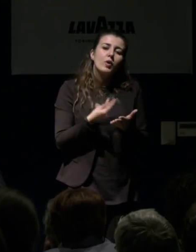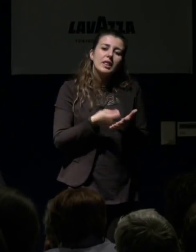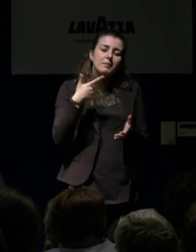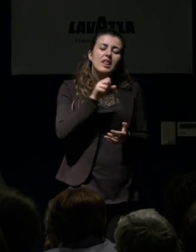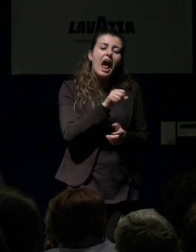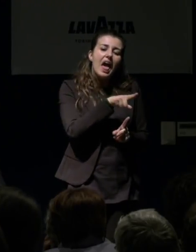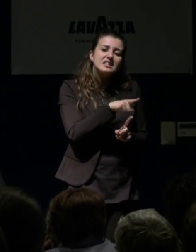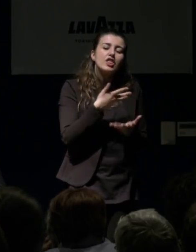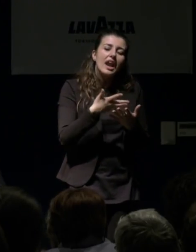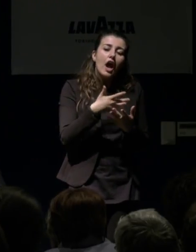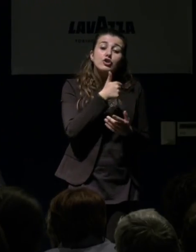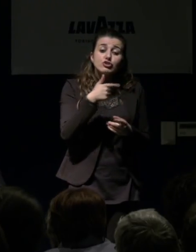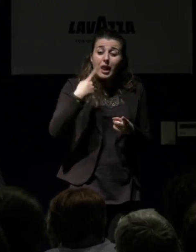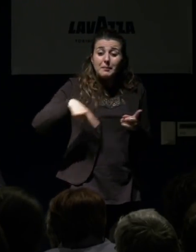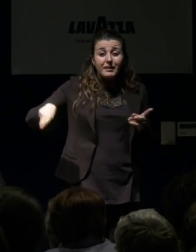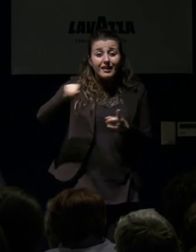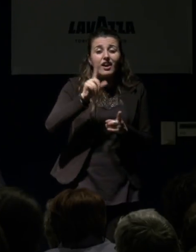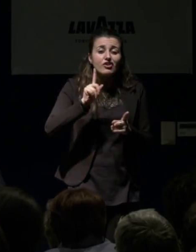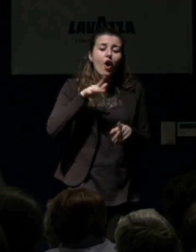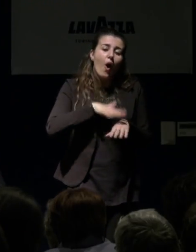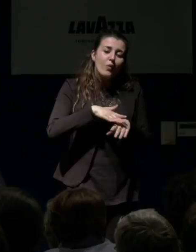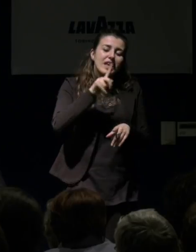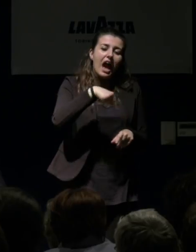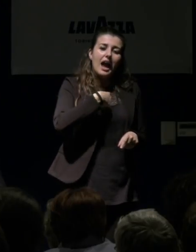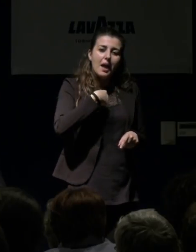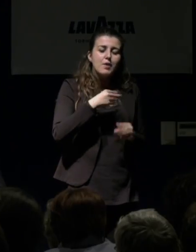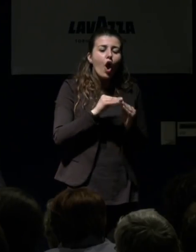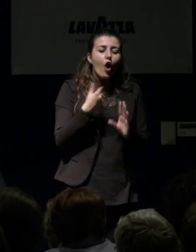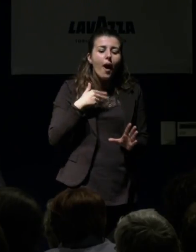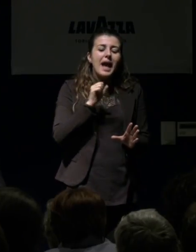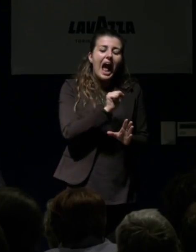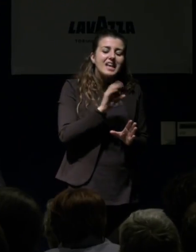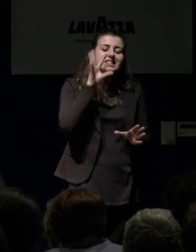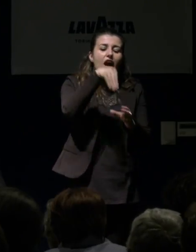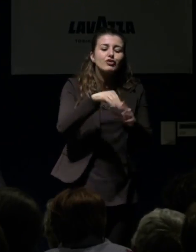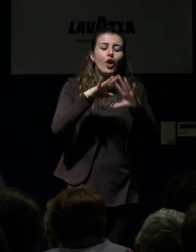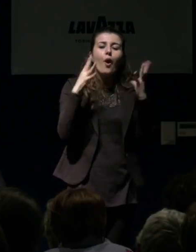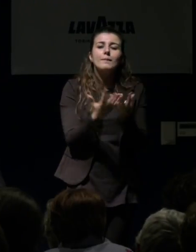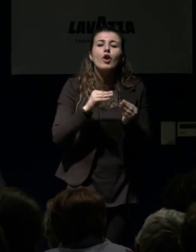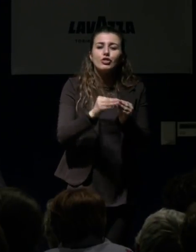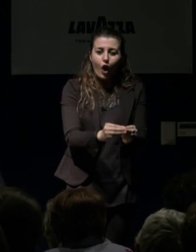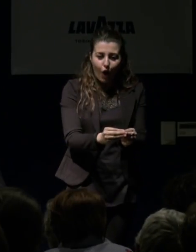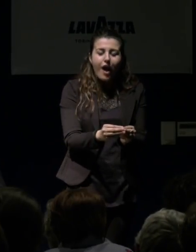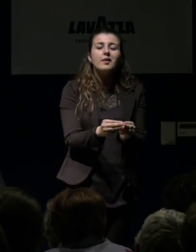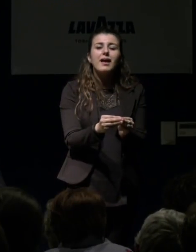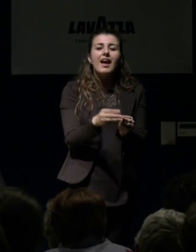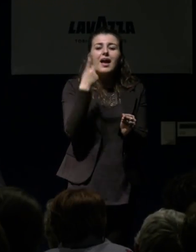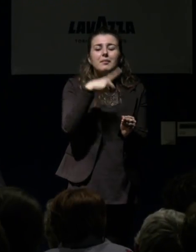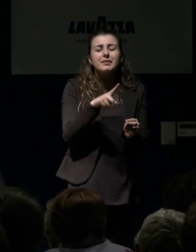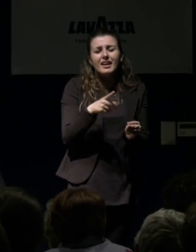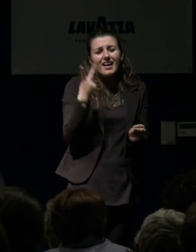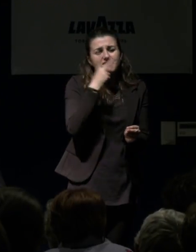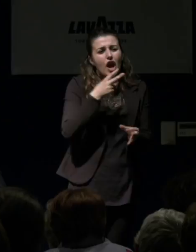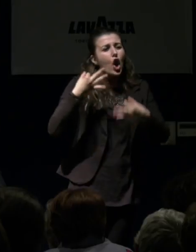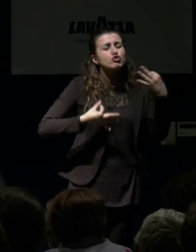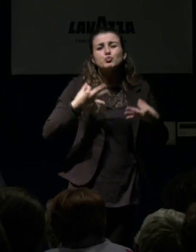parlando anche di lui cioè del suo metodo del suo stare al mondo un senso innato di